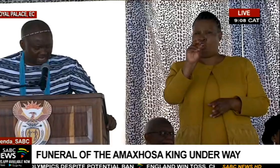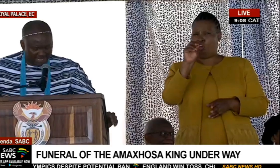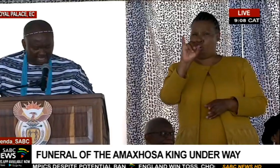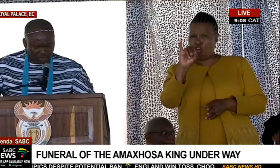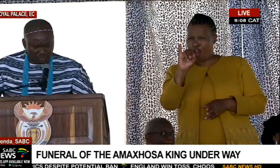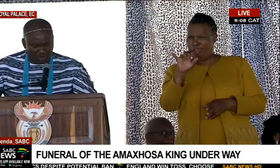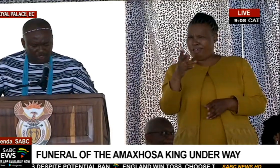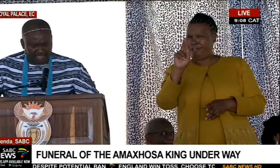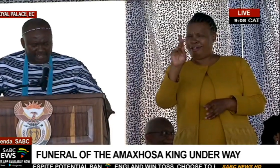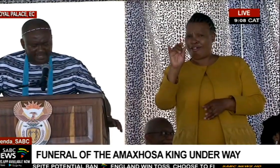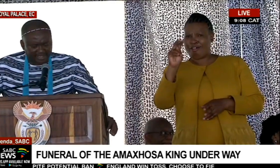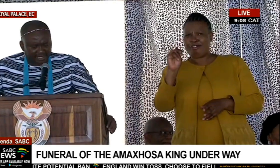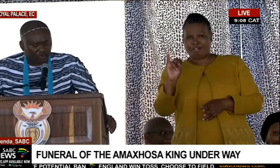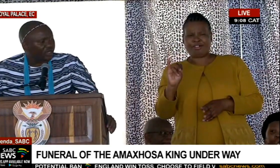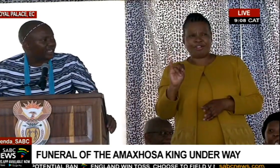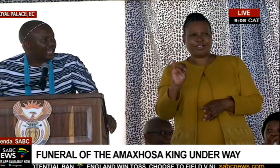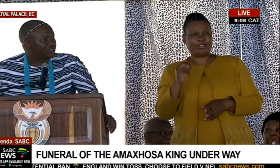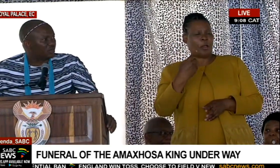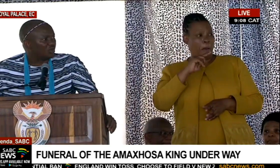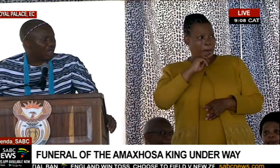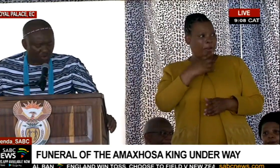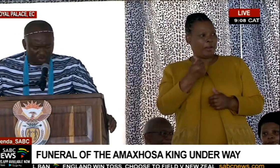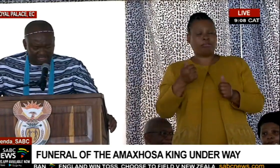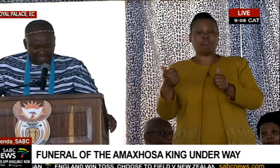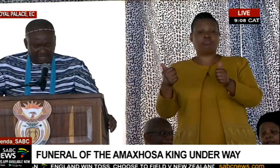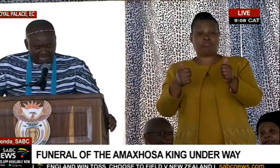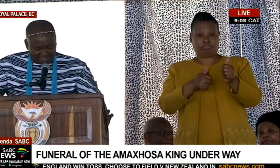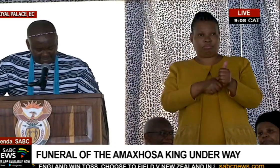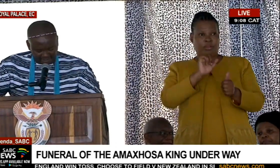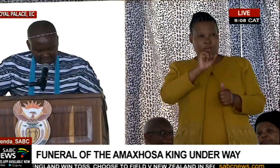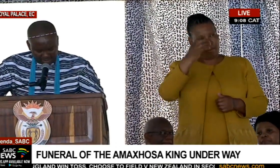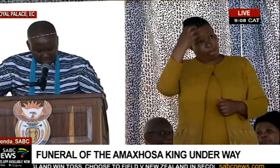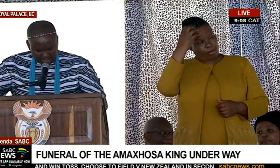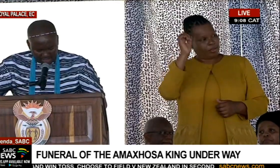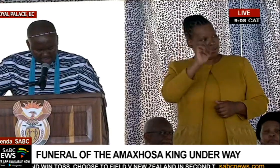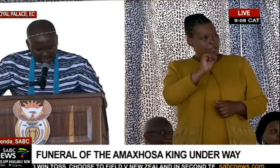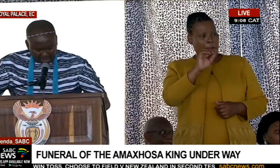kunye nekumkani yazo kwakunye nenkokheli yazo ubawo uChristian Martin